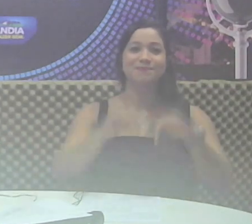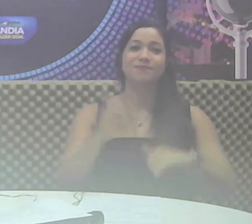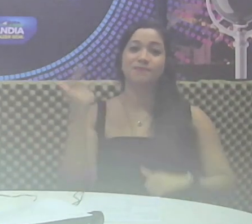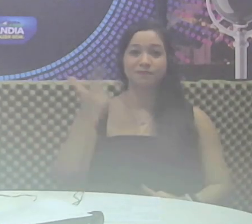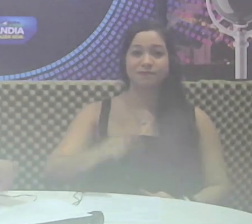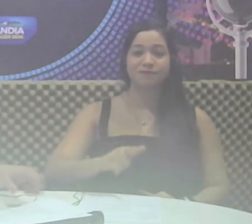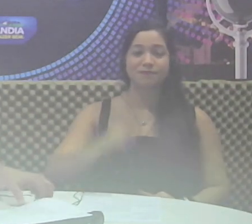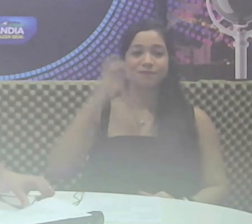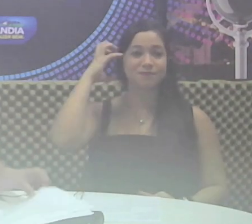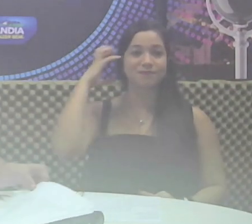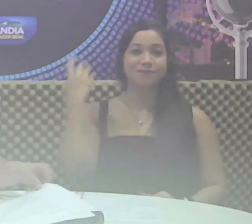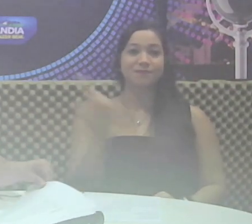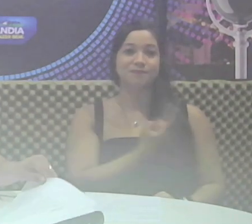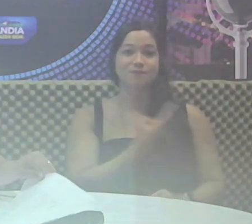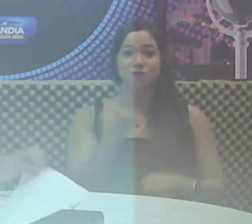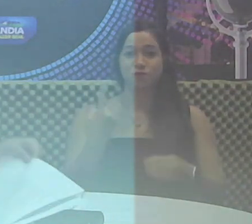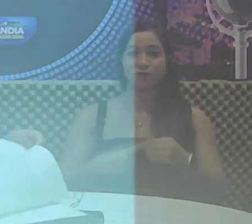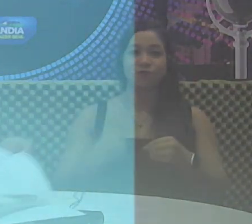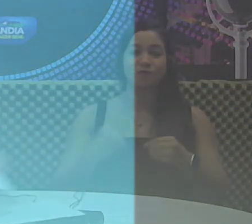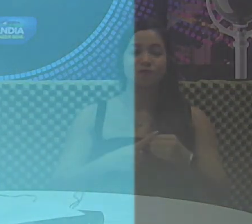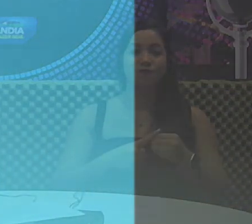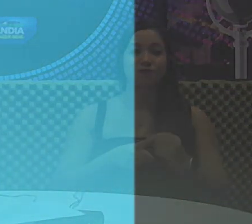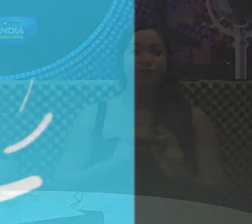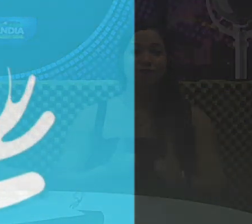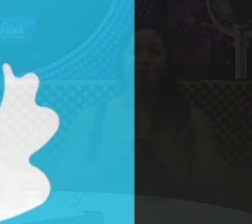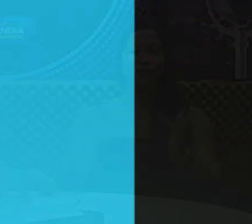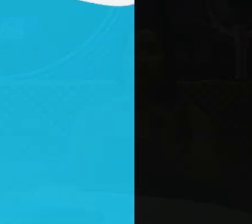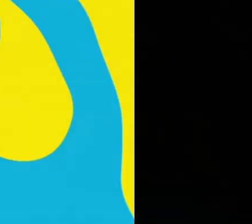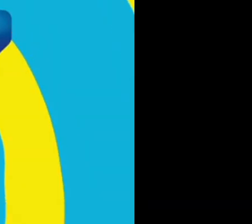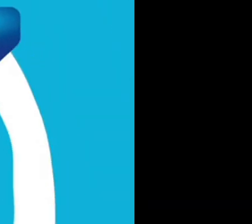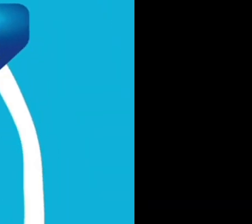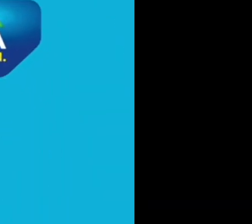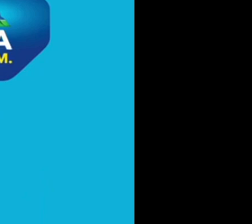aqui mais uma edição do programa da Rádio Nossa Cidade.